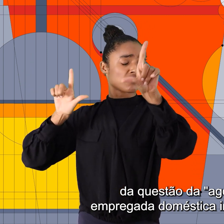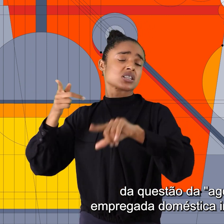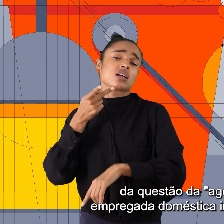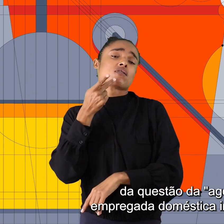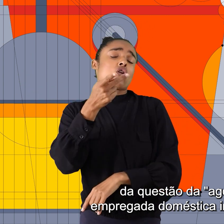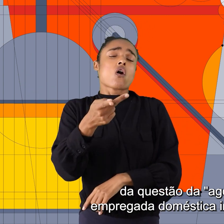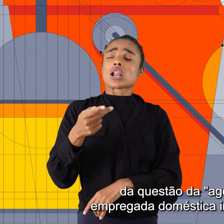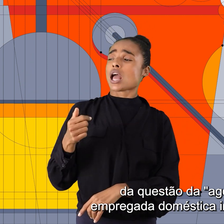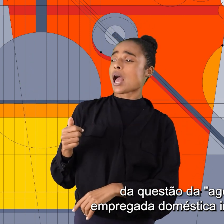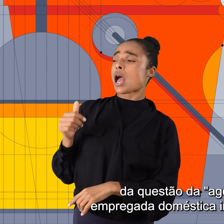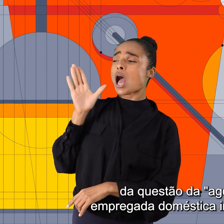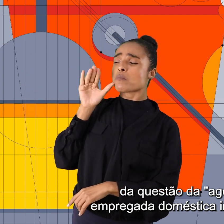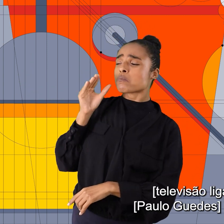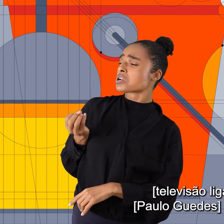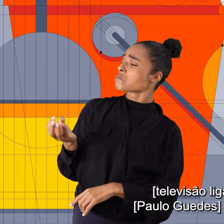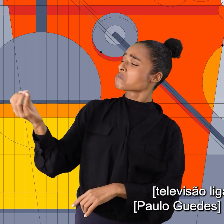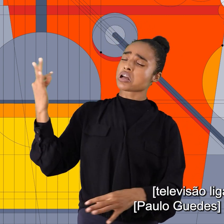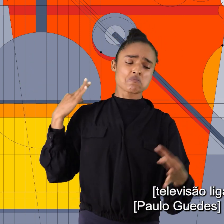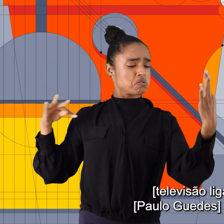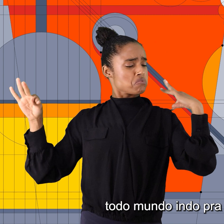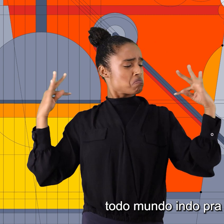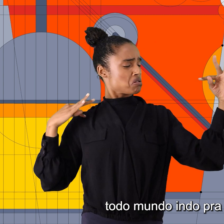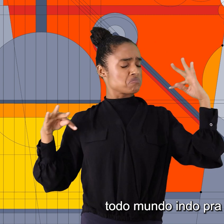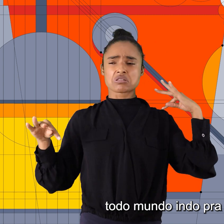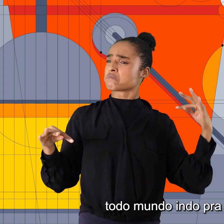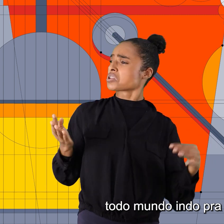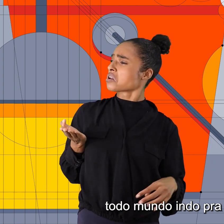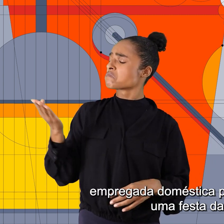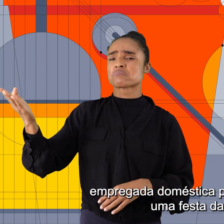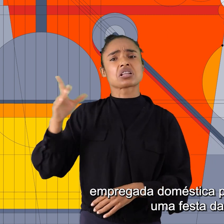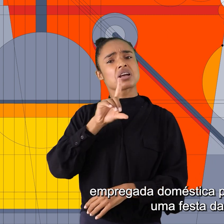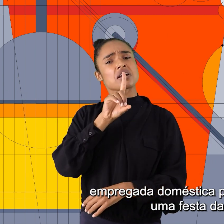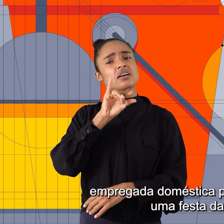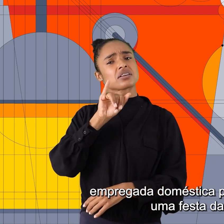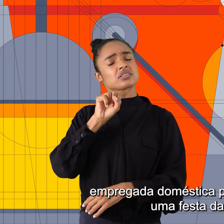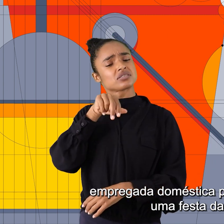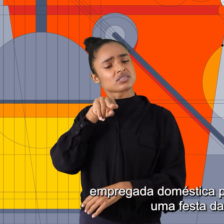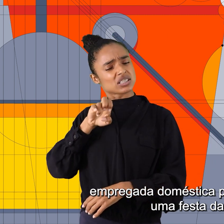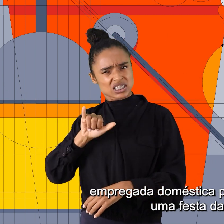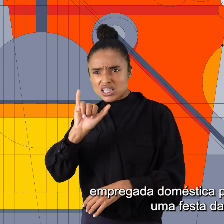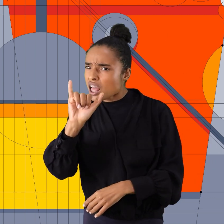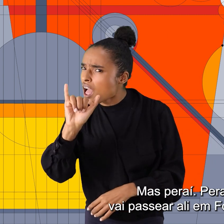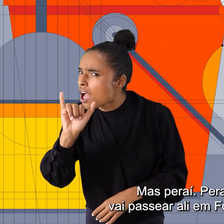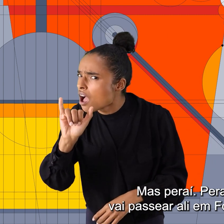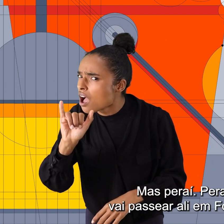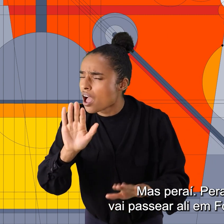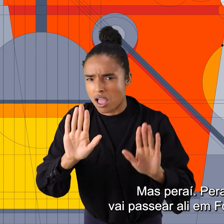empregada doméstica indo para Disney. Turismo, todo mundo indo para Disneyland, empregado doméstico para Disneyland, uma festa